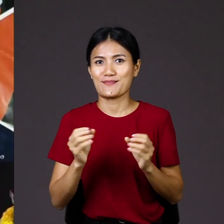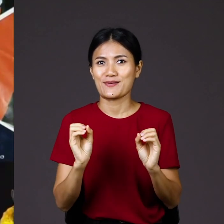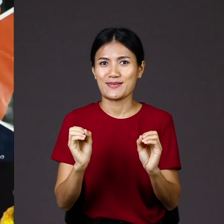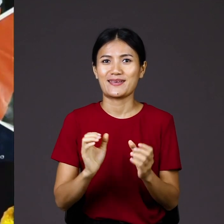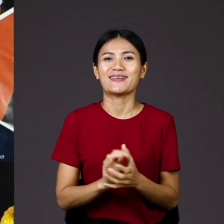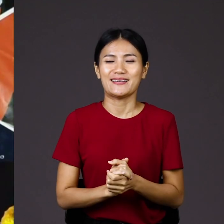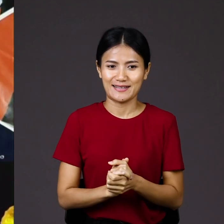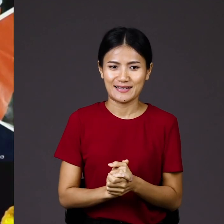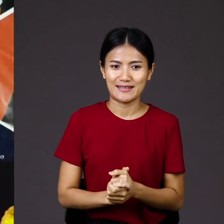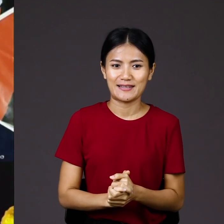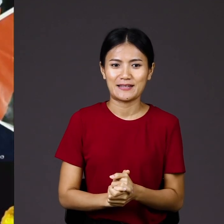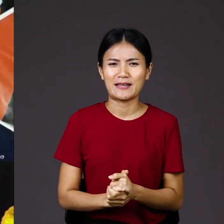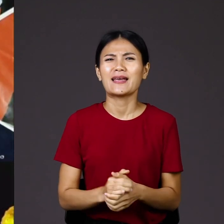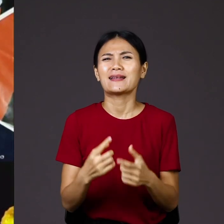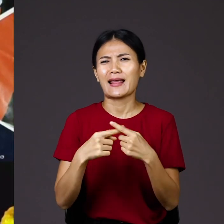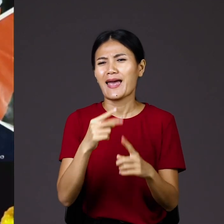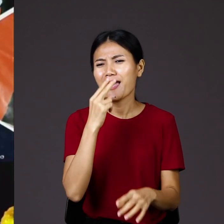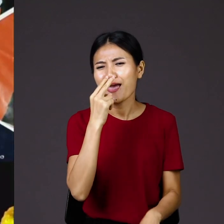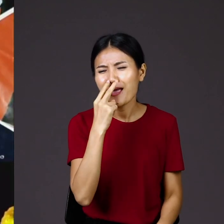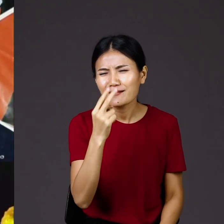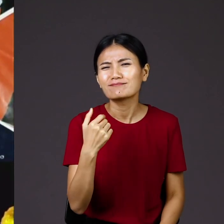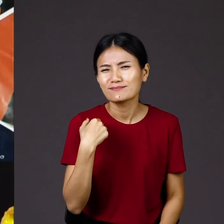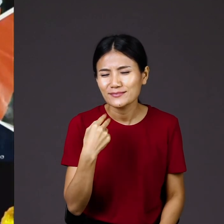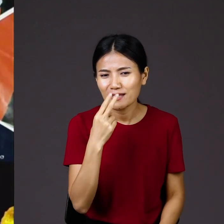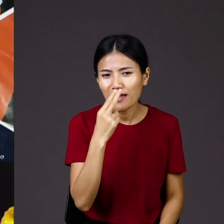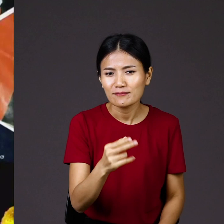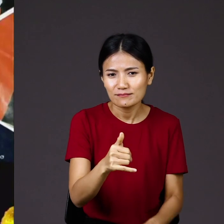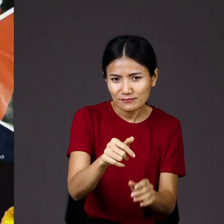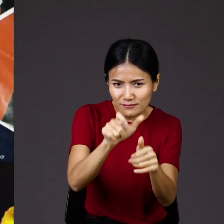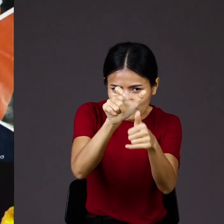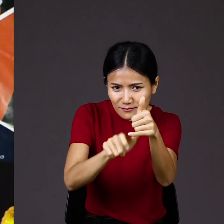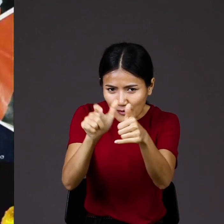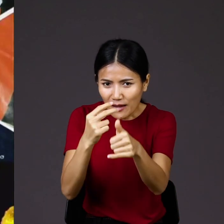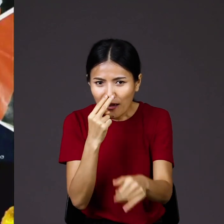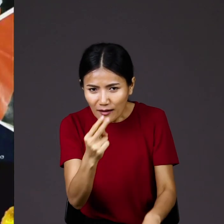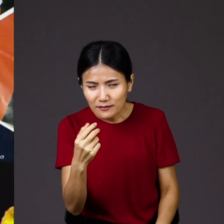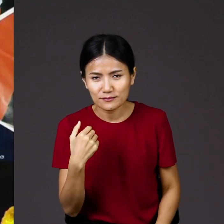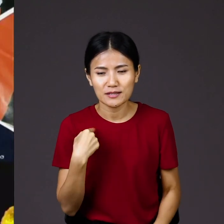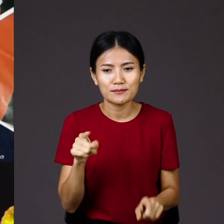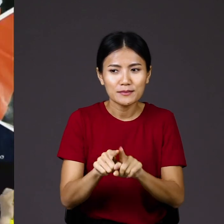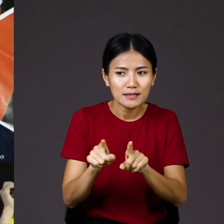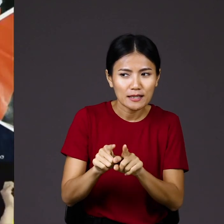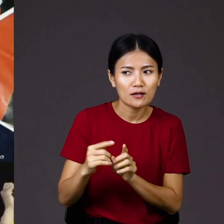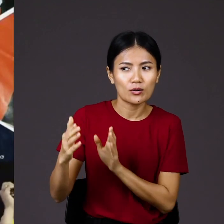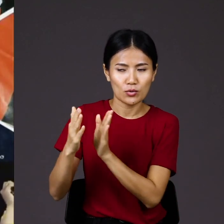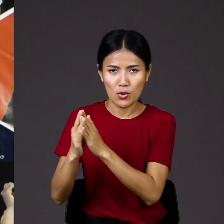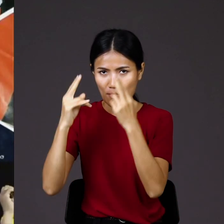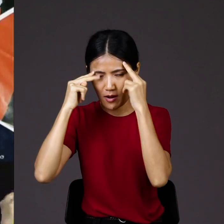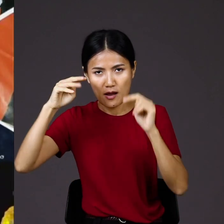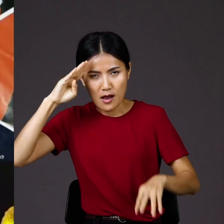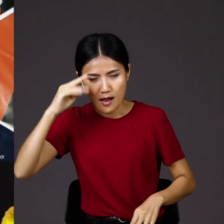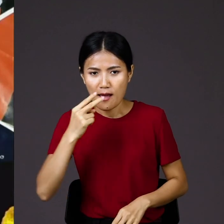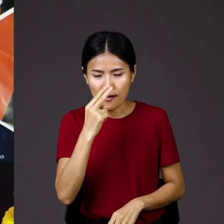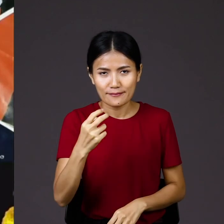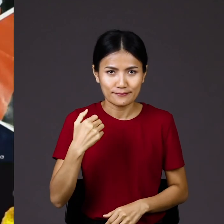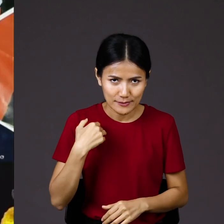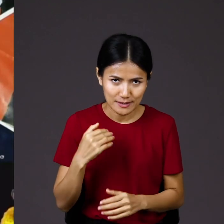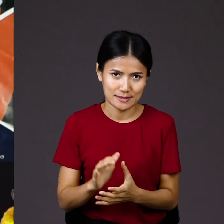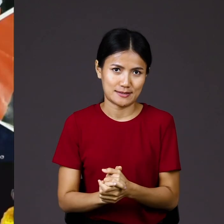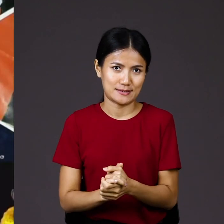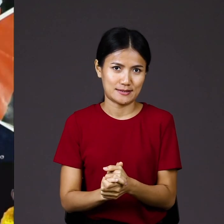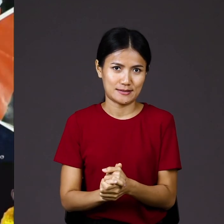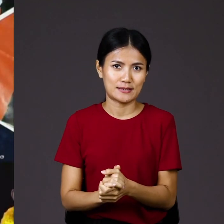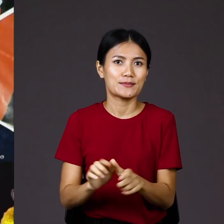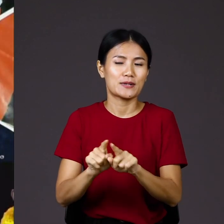ายของกกต.แต่เห็นหน้าก็รู้ครับว่าแอบเอาใจช่วยพลเอกประยุทธ์จันทร์โอชาอยู่แอบเอาใจช่วยกับ